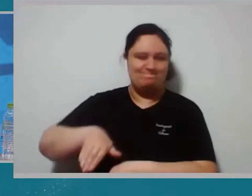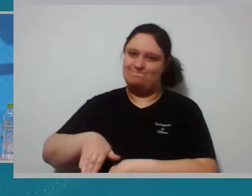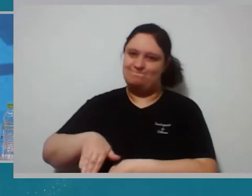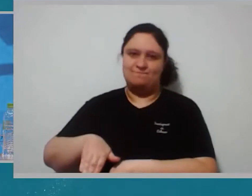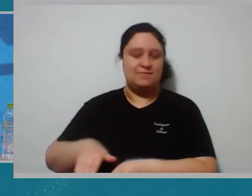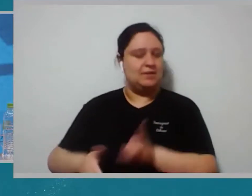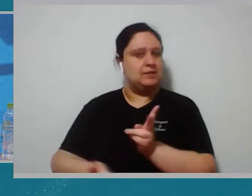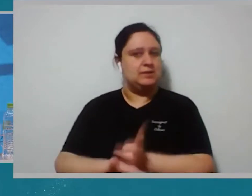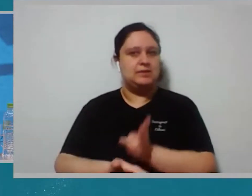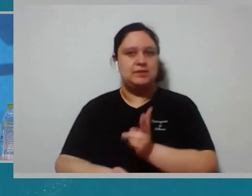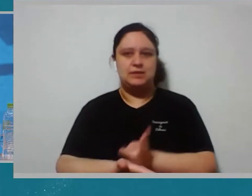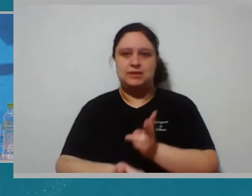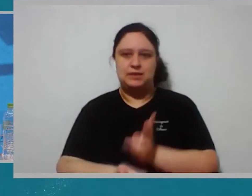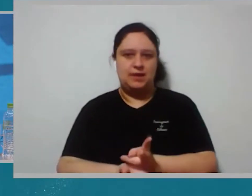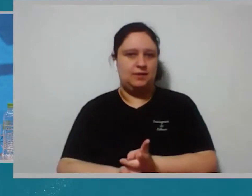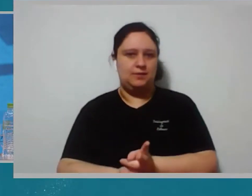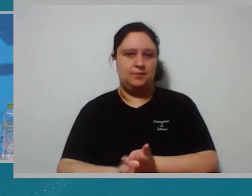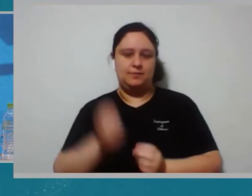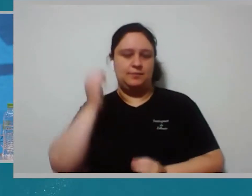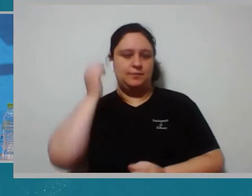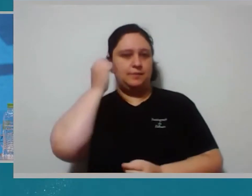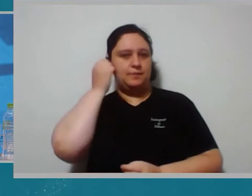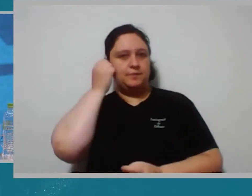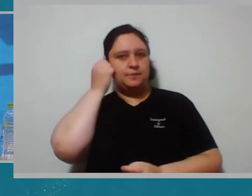Aqui, vamos ver.